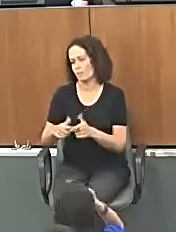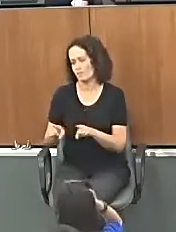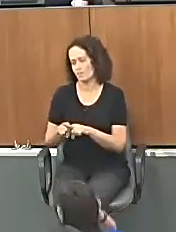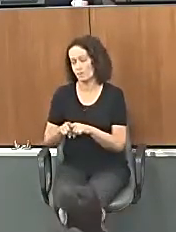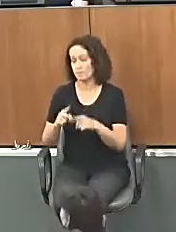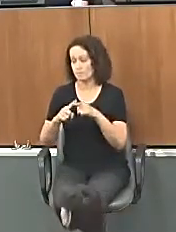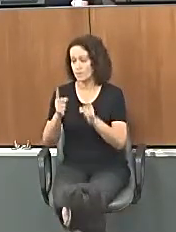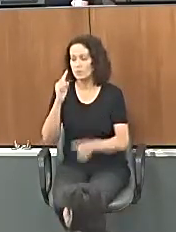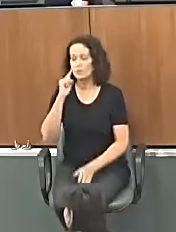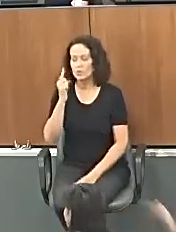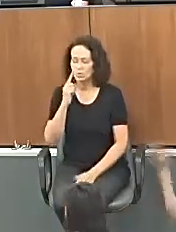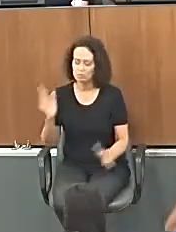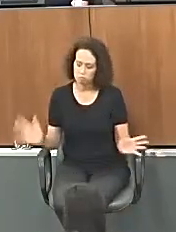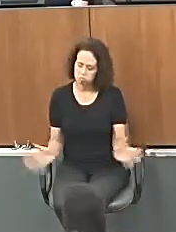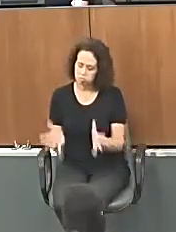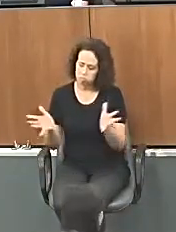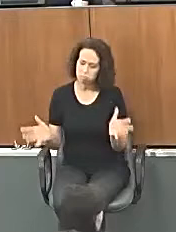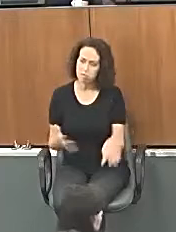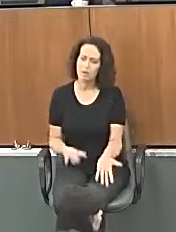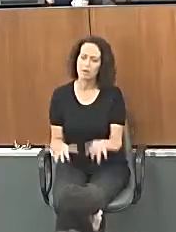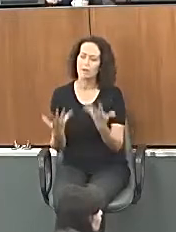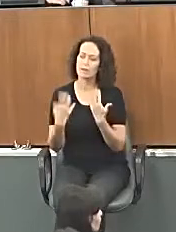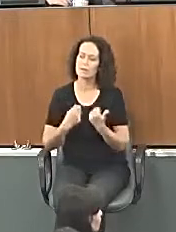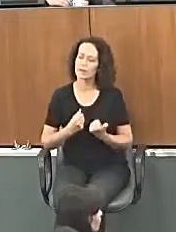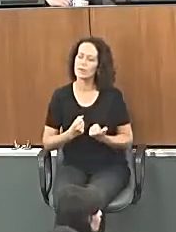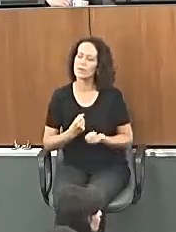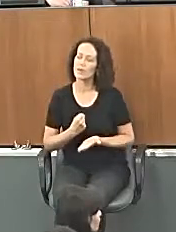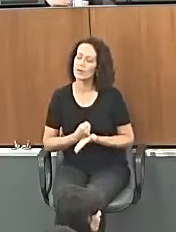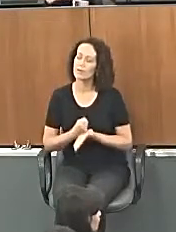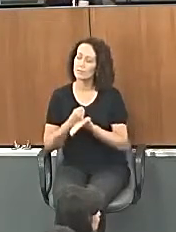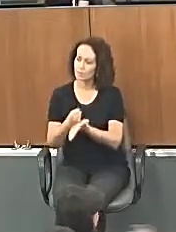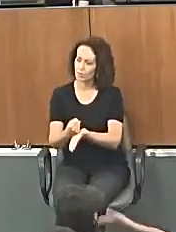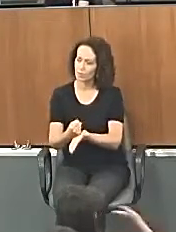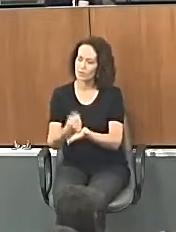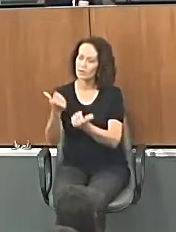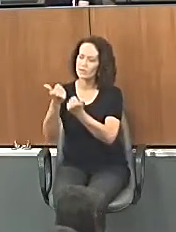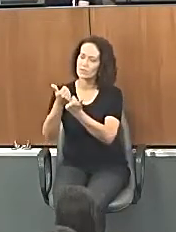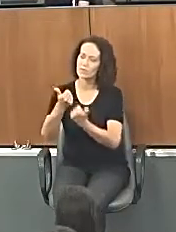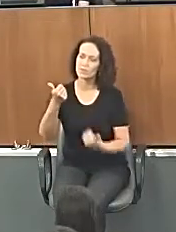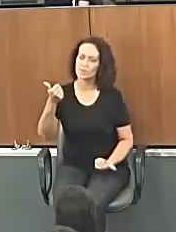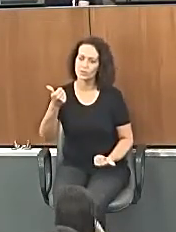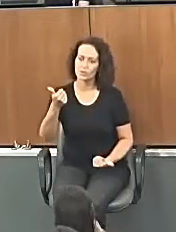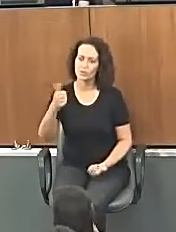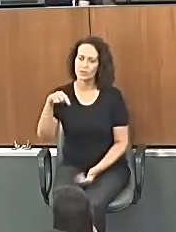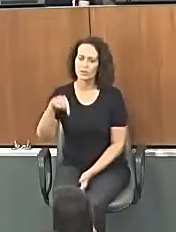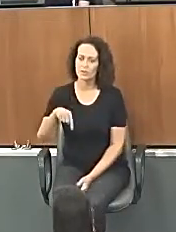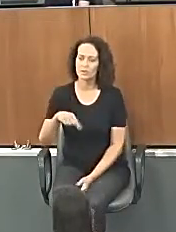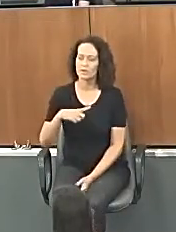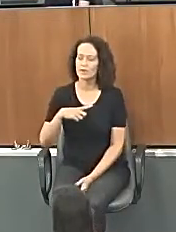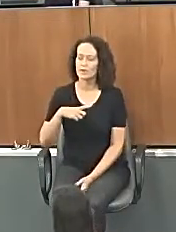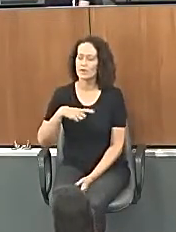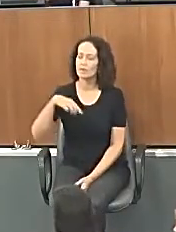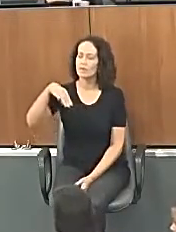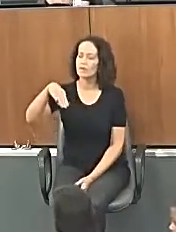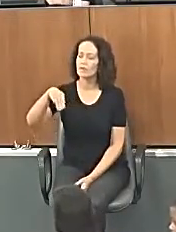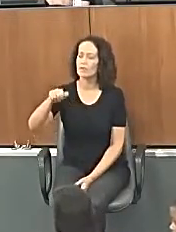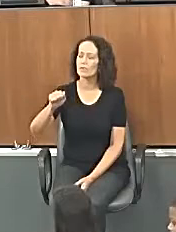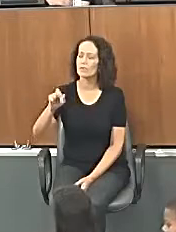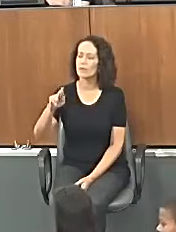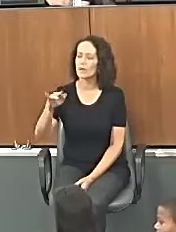recebe esse apoio a minha vice diretora que está aqui conosco aqui a maria margarida